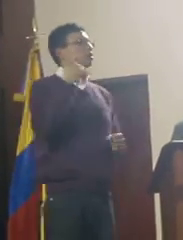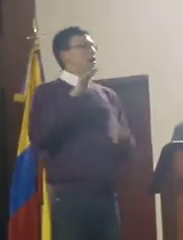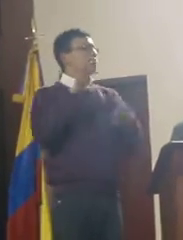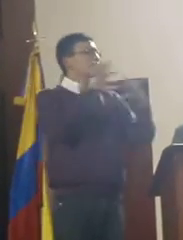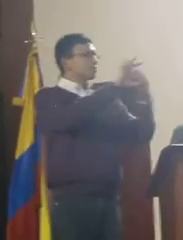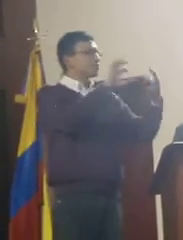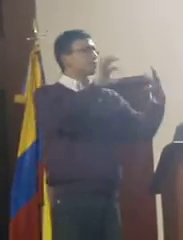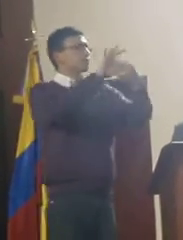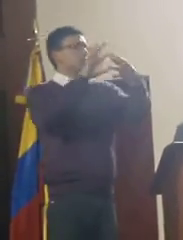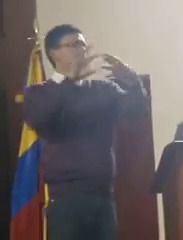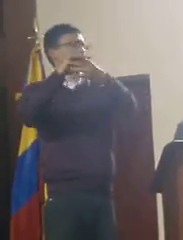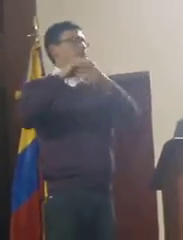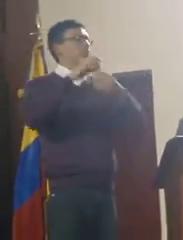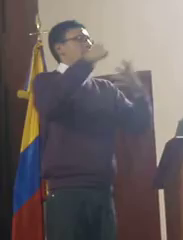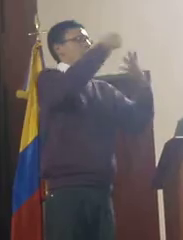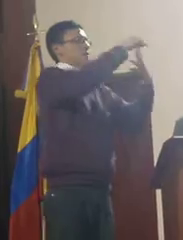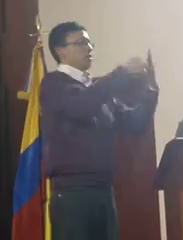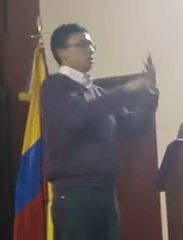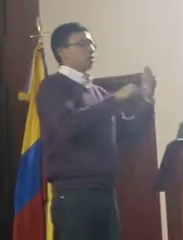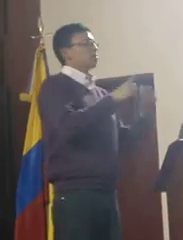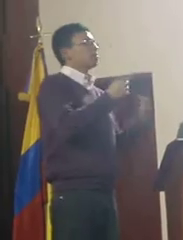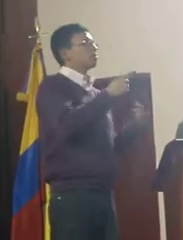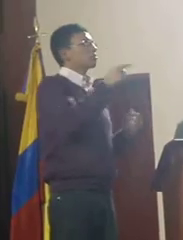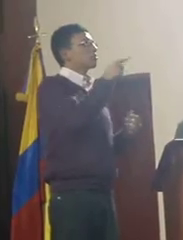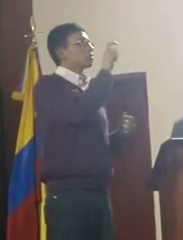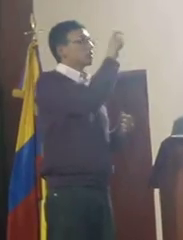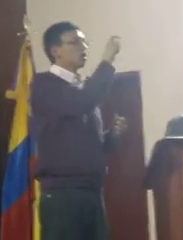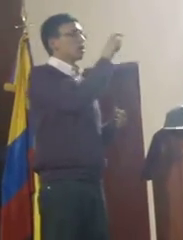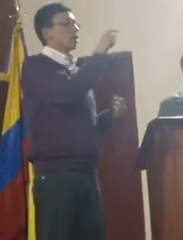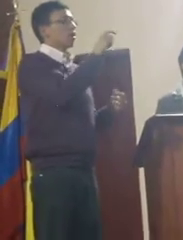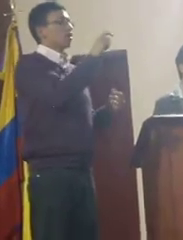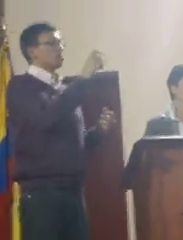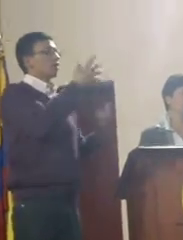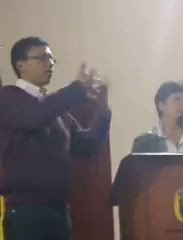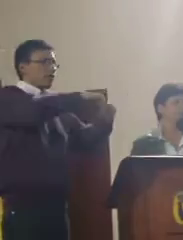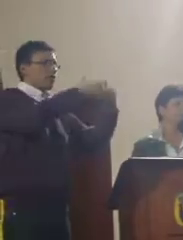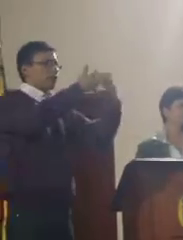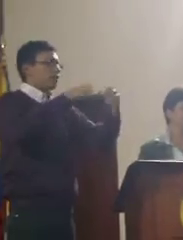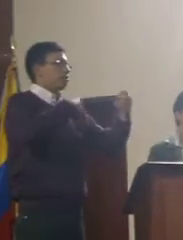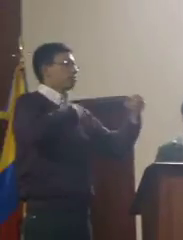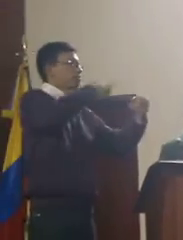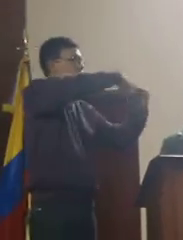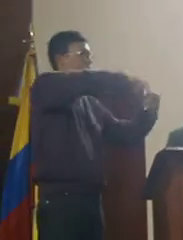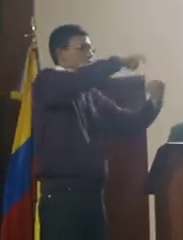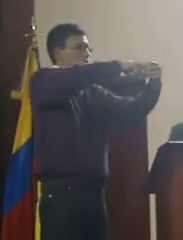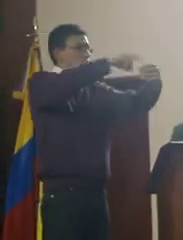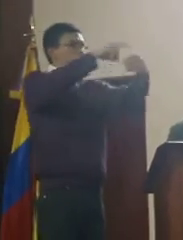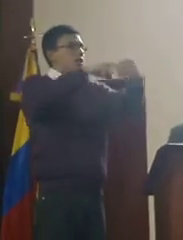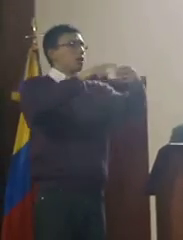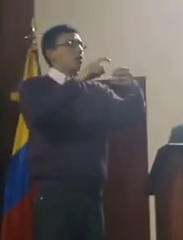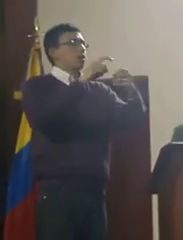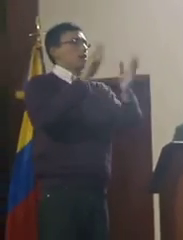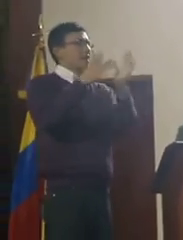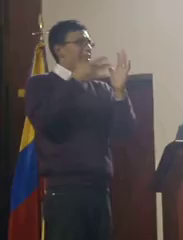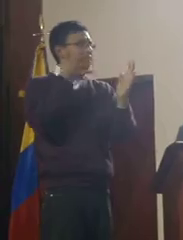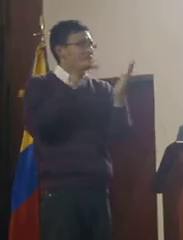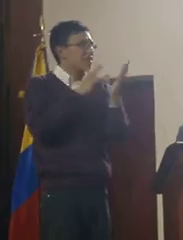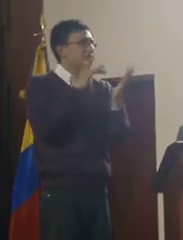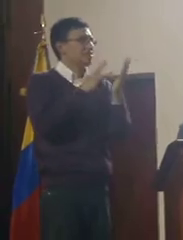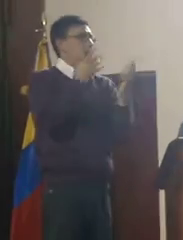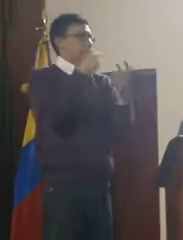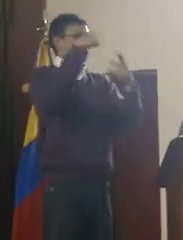Concha, como es toda la revista Dinero, que son organizaciones que apoyan la inclusión laboral, dando